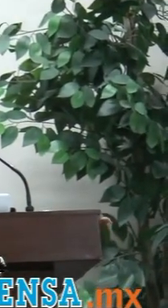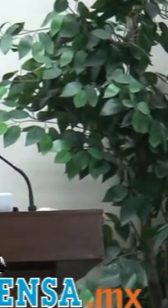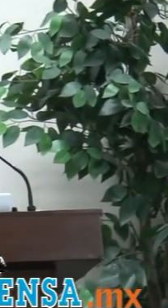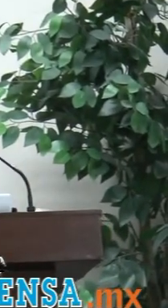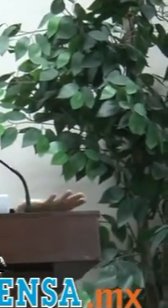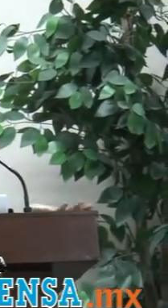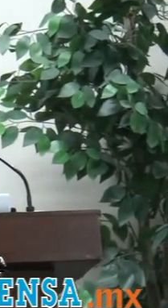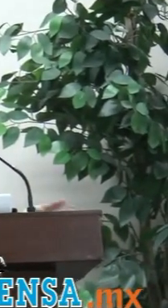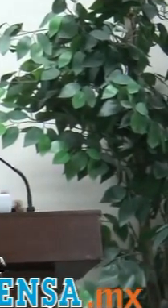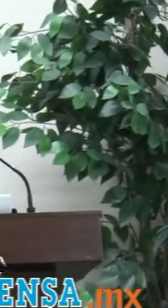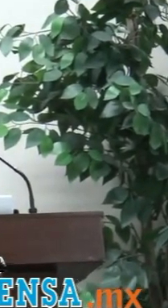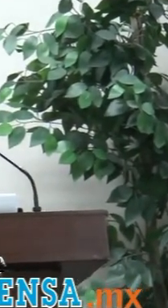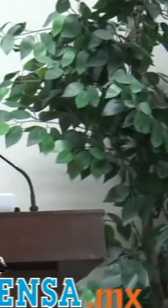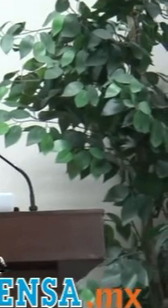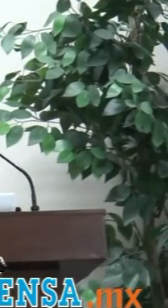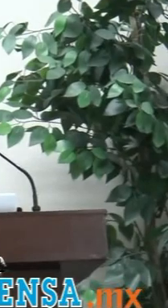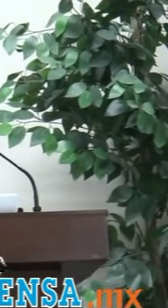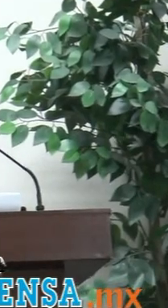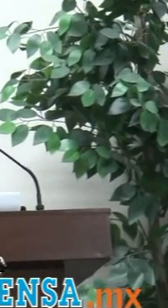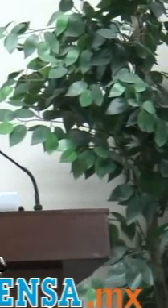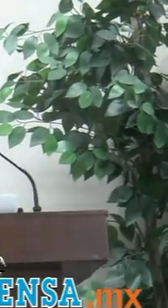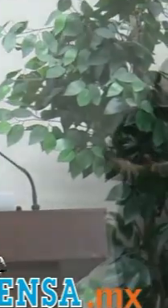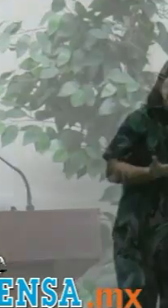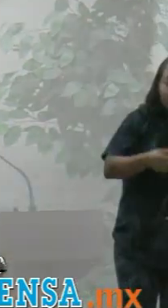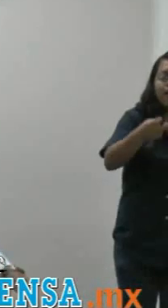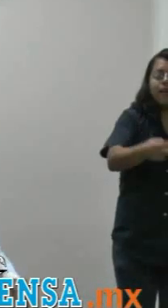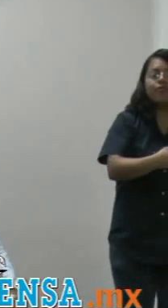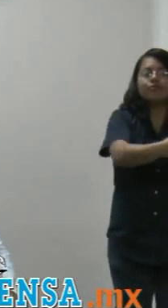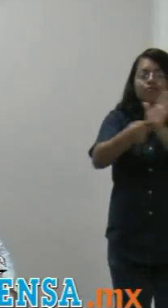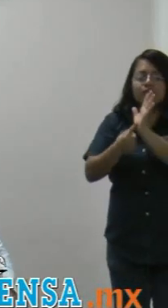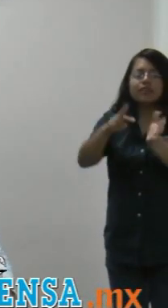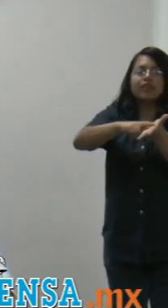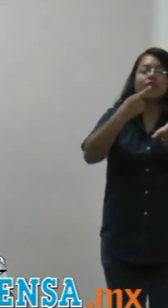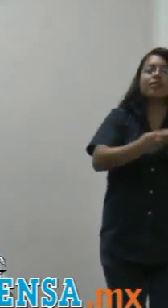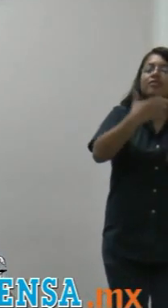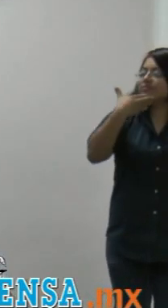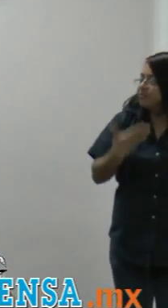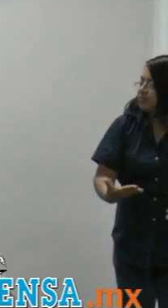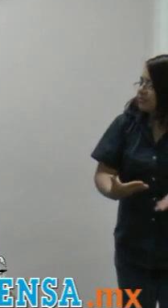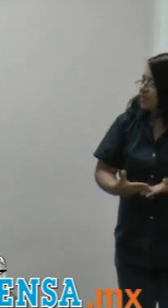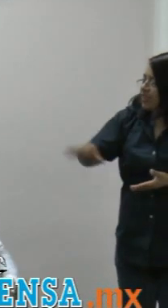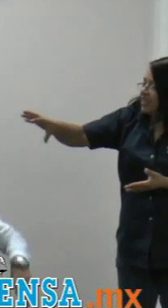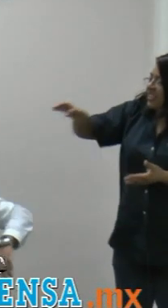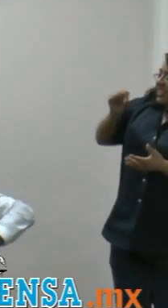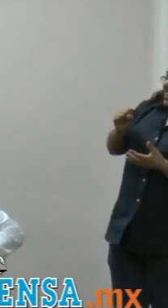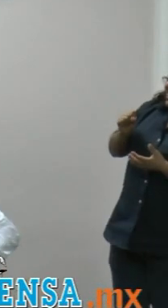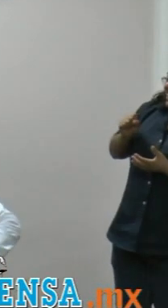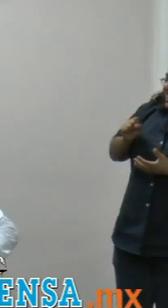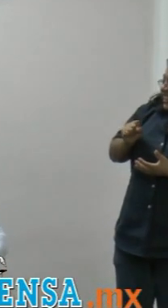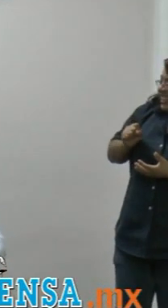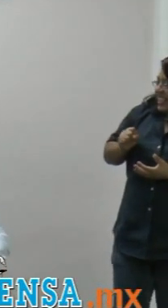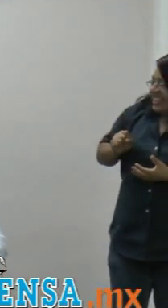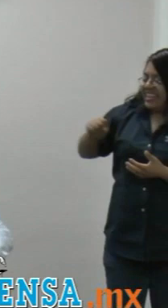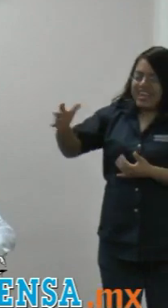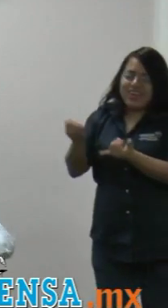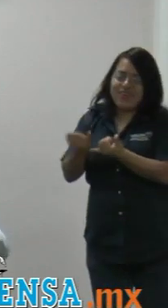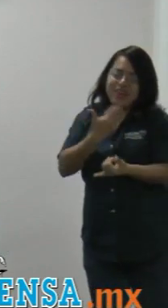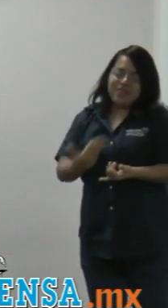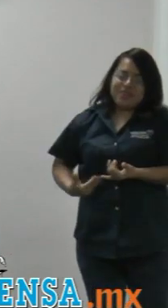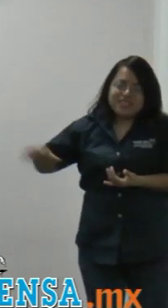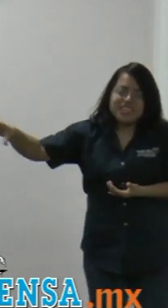¿verdad? Porque sacan adelante a su familia. Ya se la gané, mamá alcalde, discúlpeme.